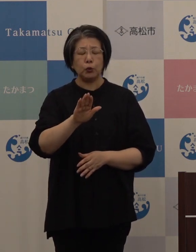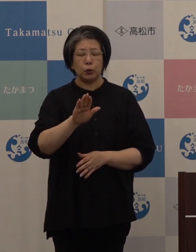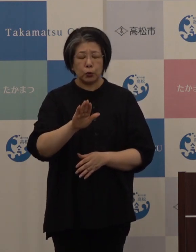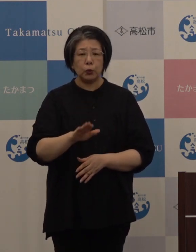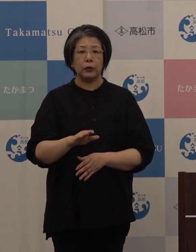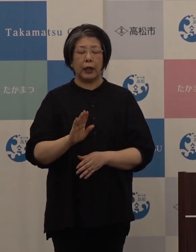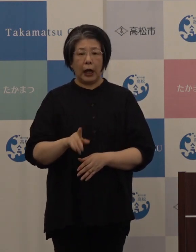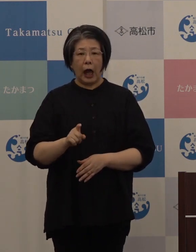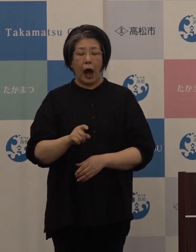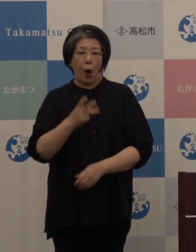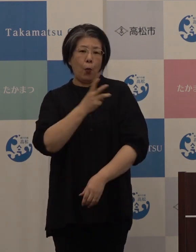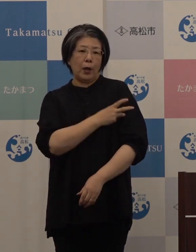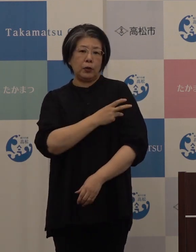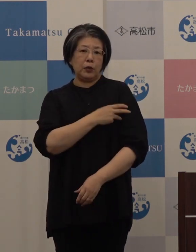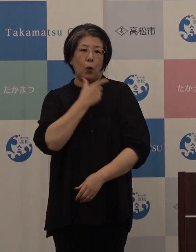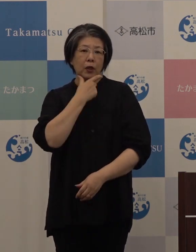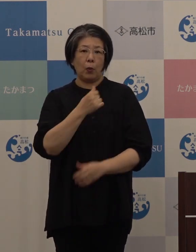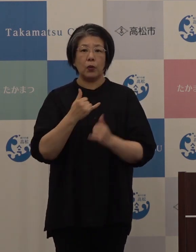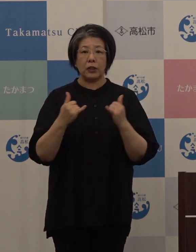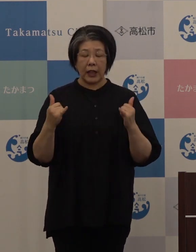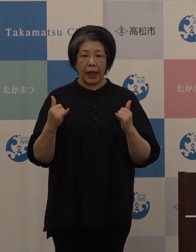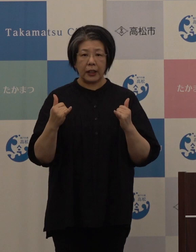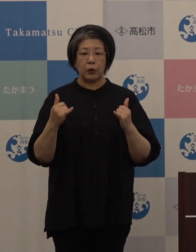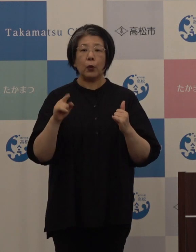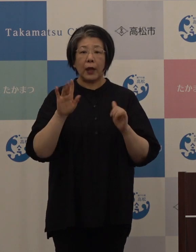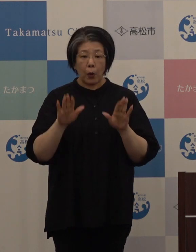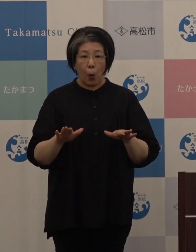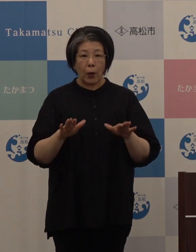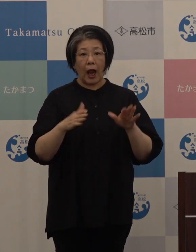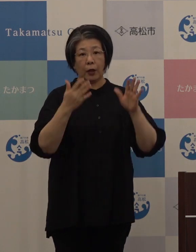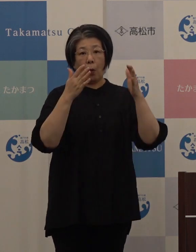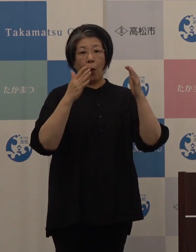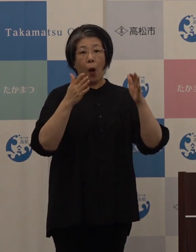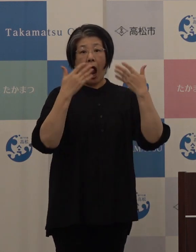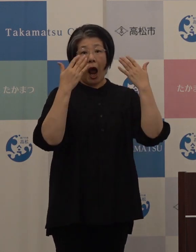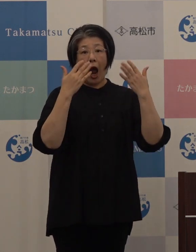ては、ご検討をいただきたいというふうに思っております。